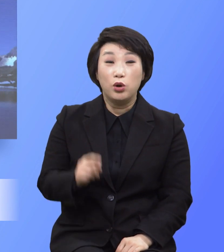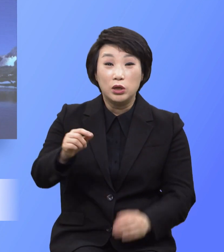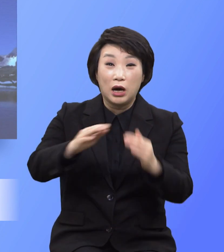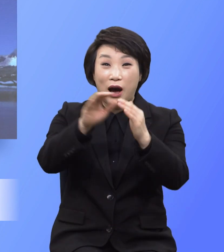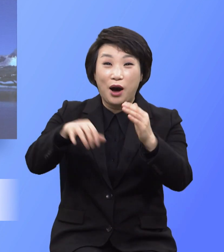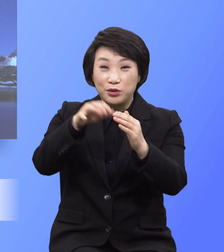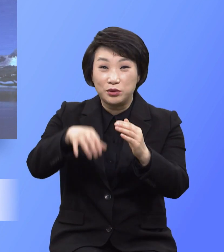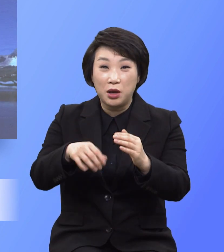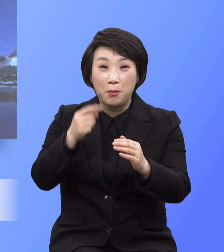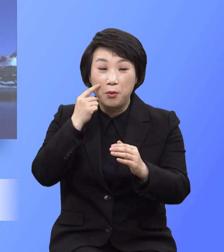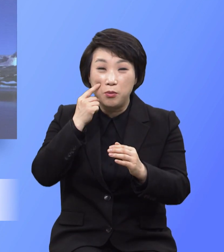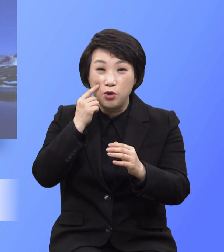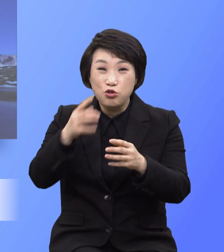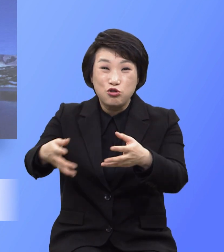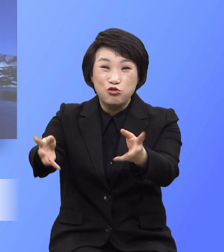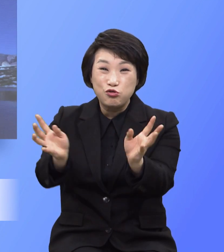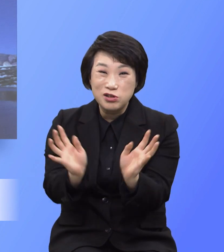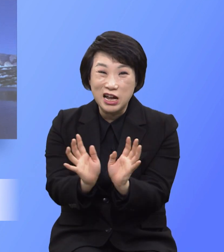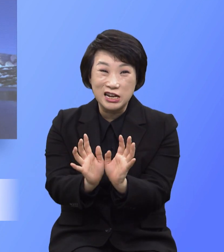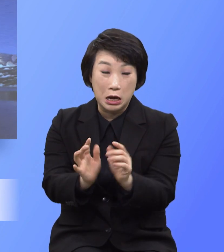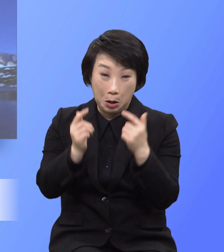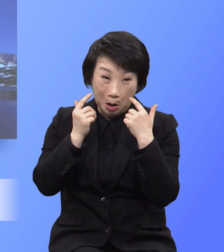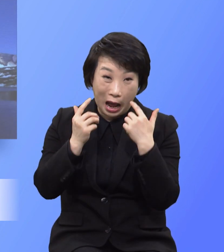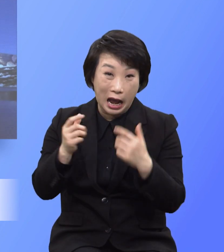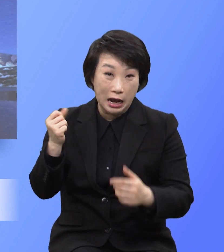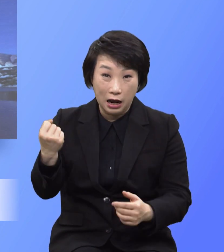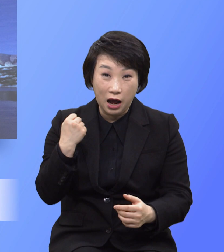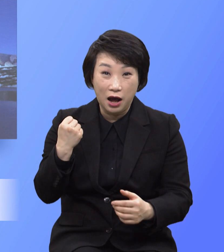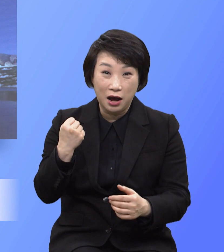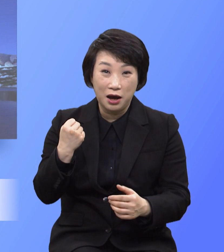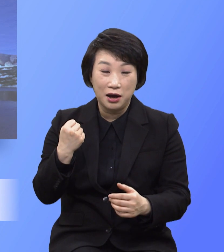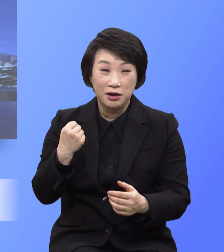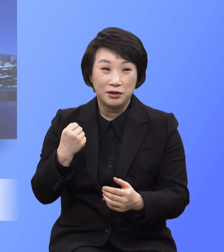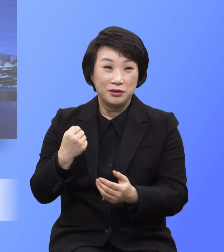집은 울타리가 얼마나 든든하게 만들고